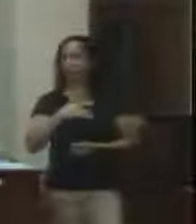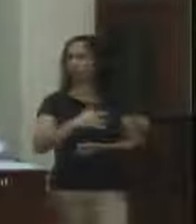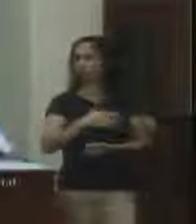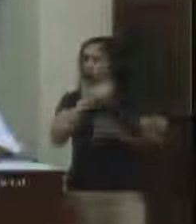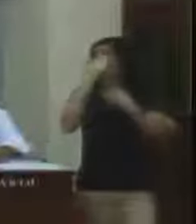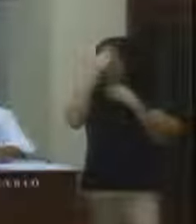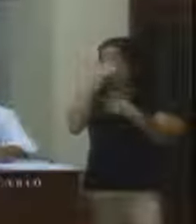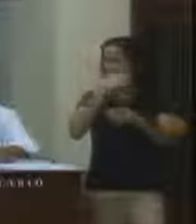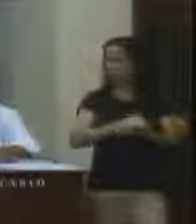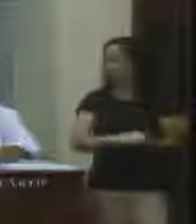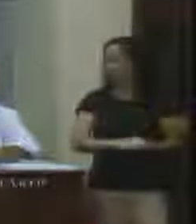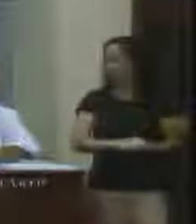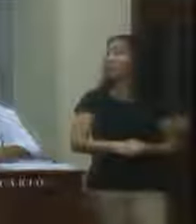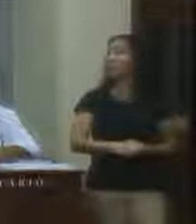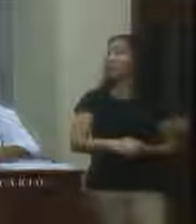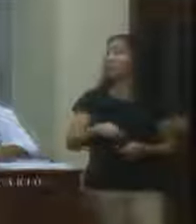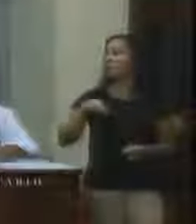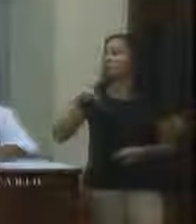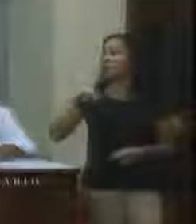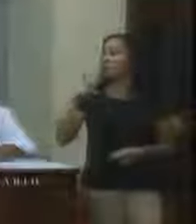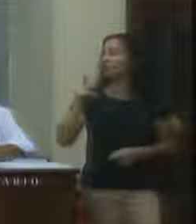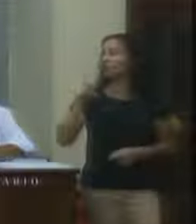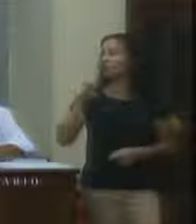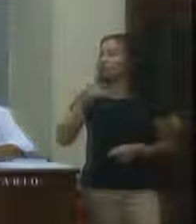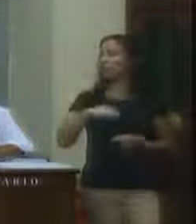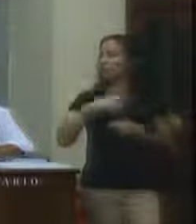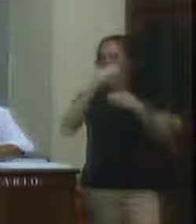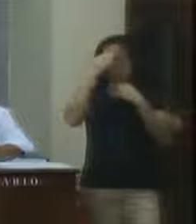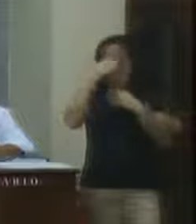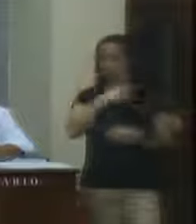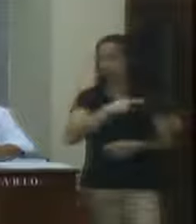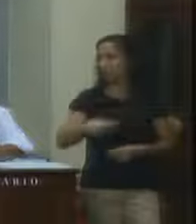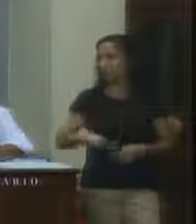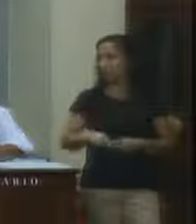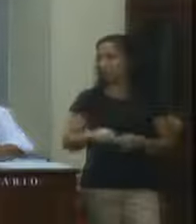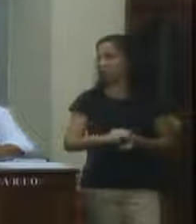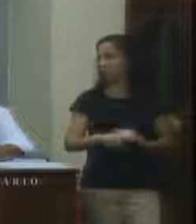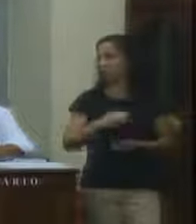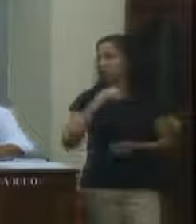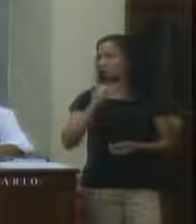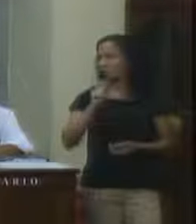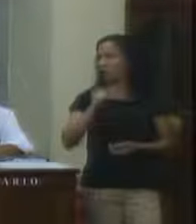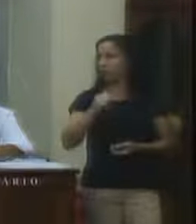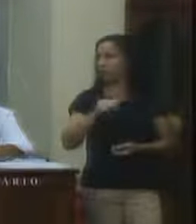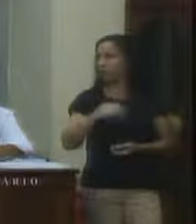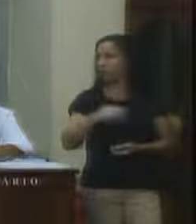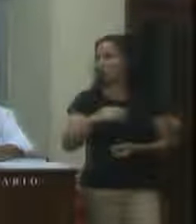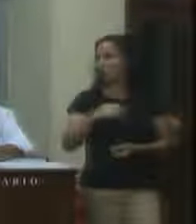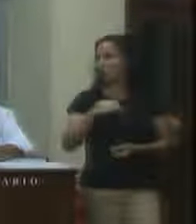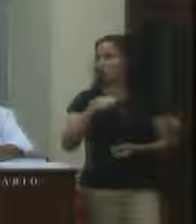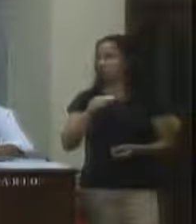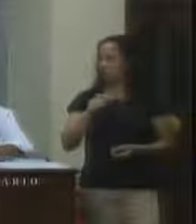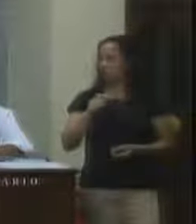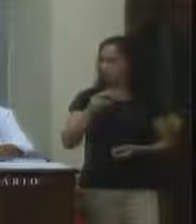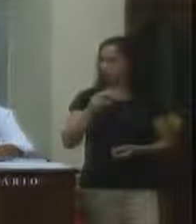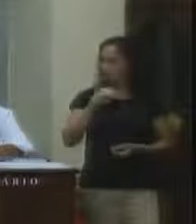Saúde. Vereadora Michele Vieira Cabral. Vereador Paulo Celso Alves